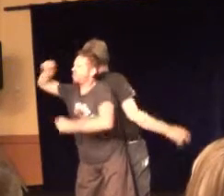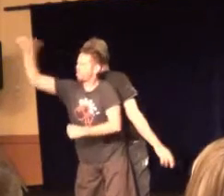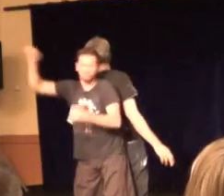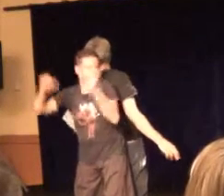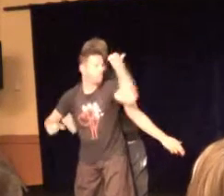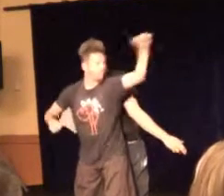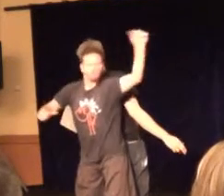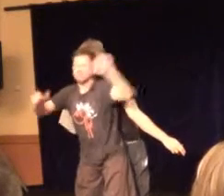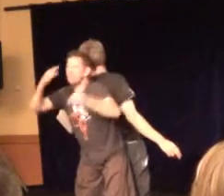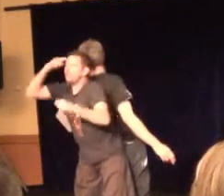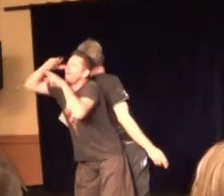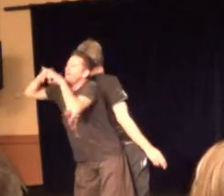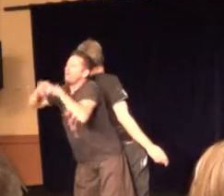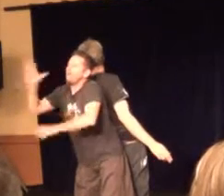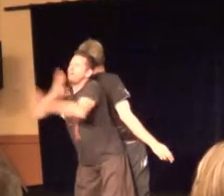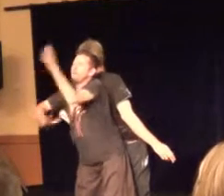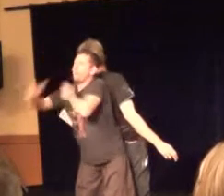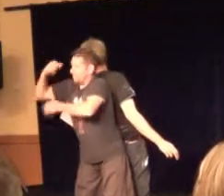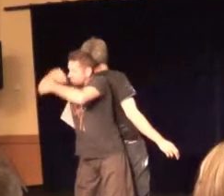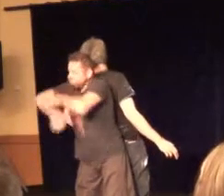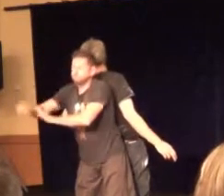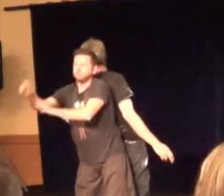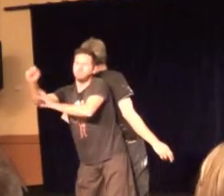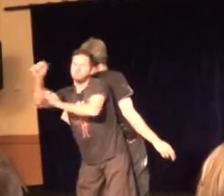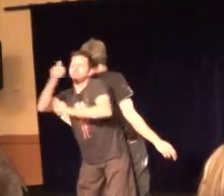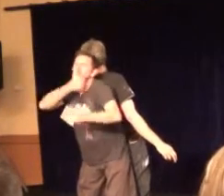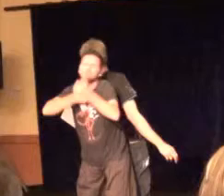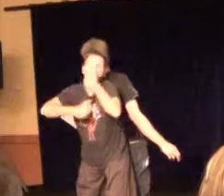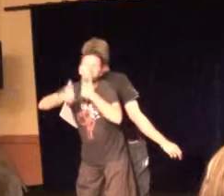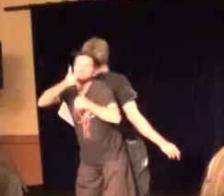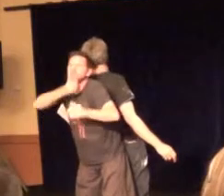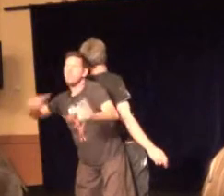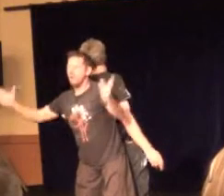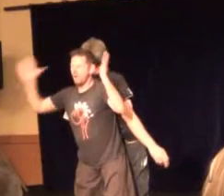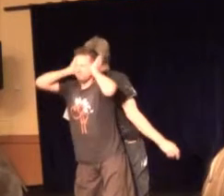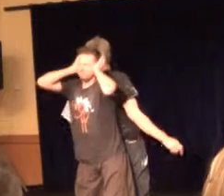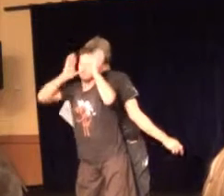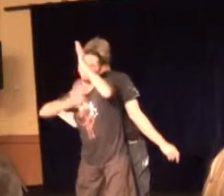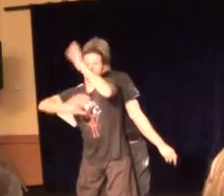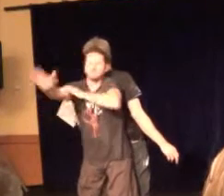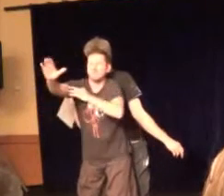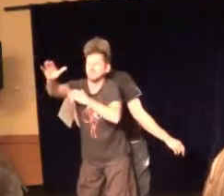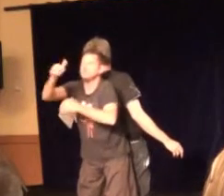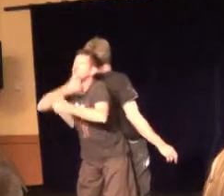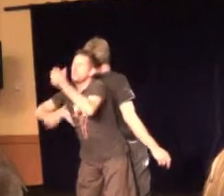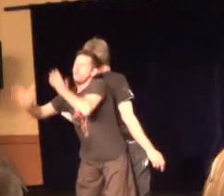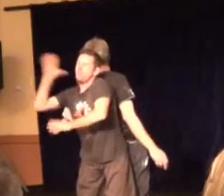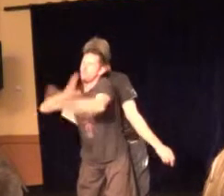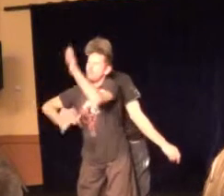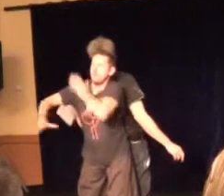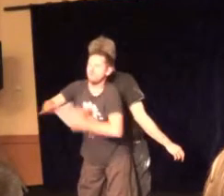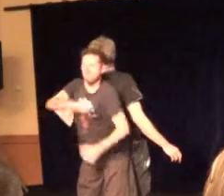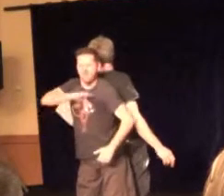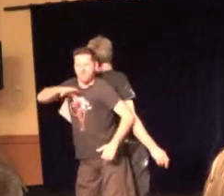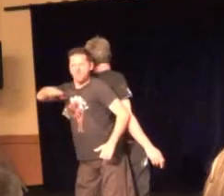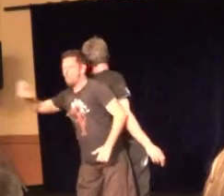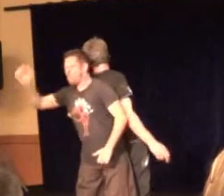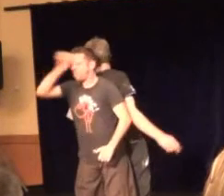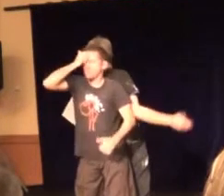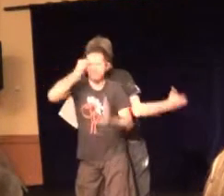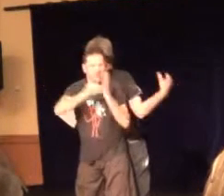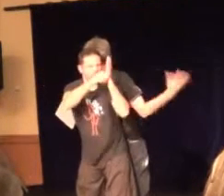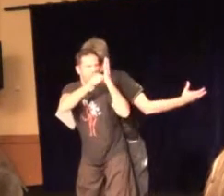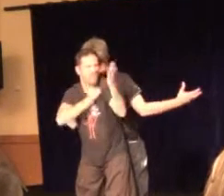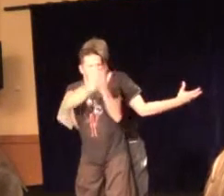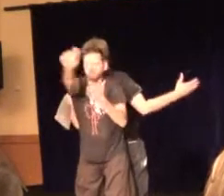la nostalgie, d'une douleur sourde, de voix lointaine, de fierté et de regret, d'une identité tronquée et erronée,